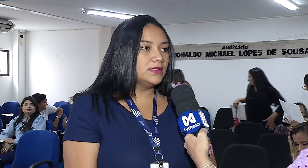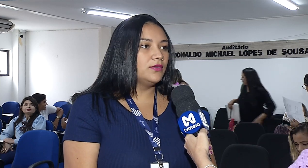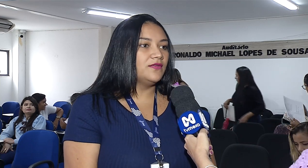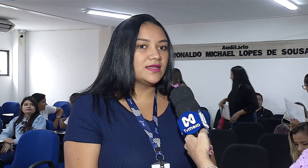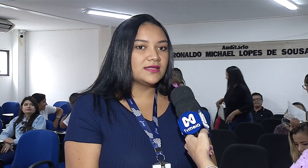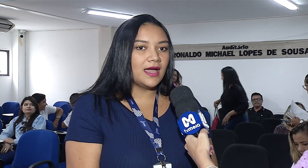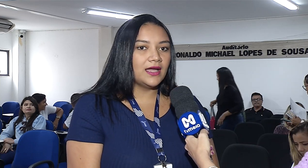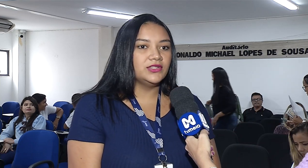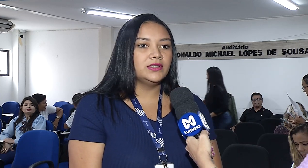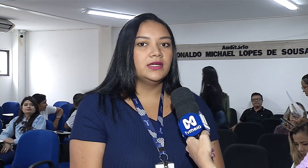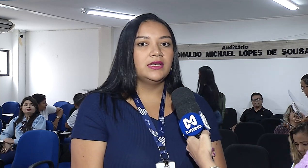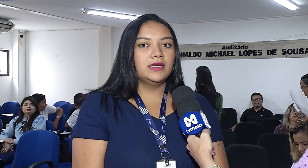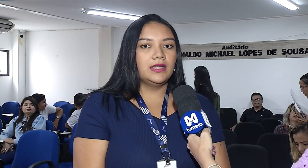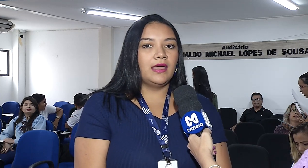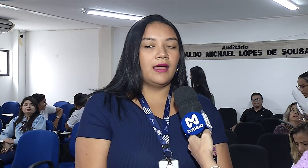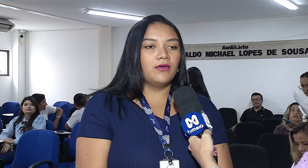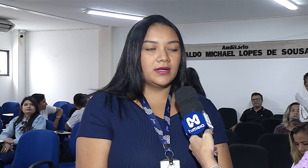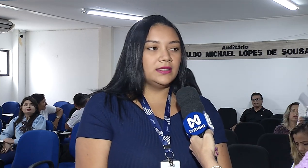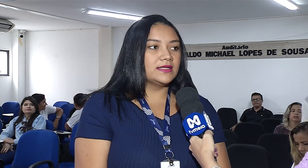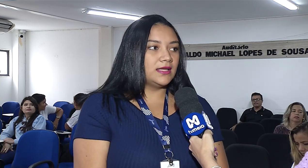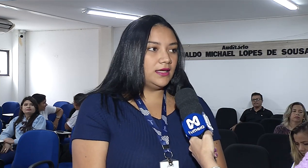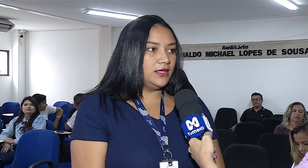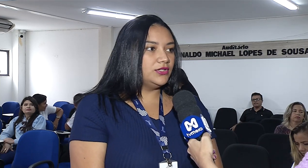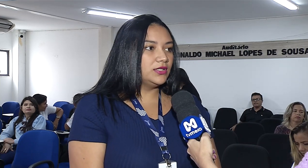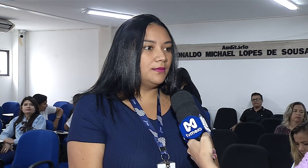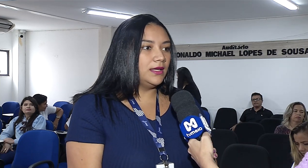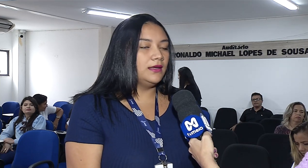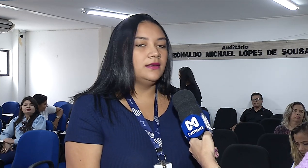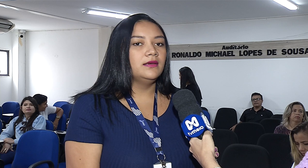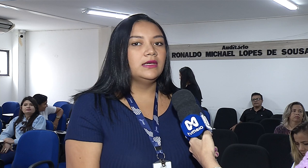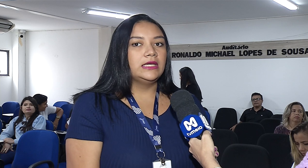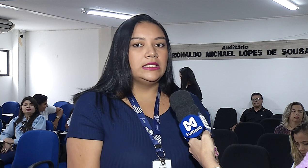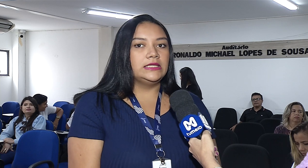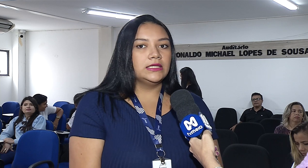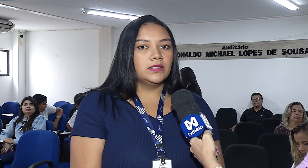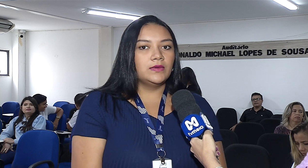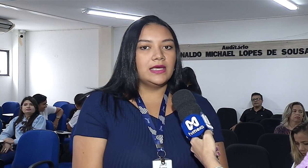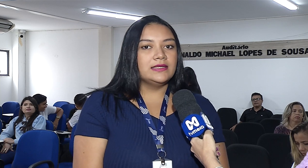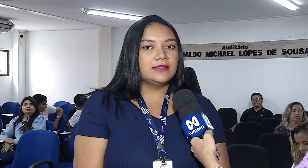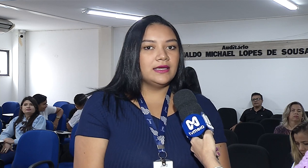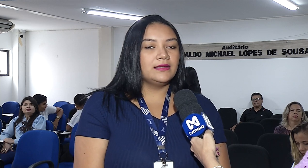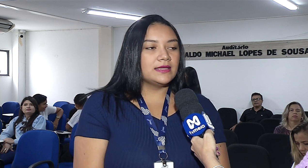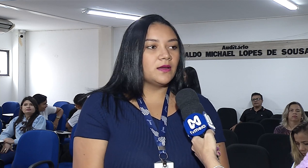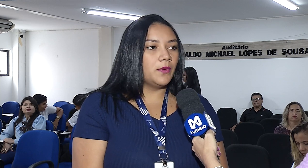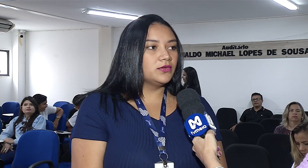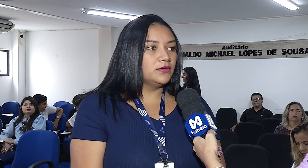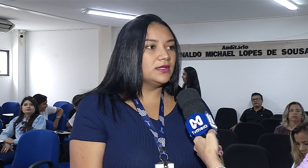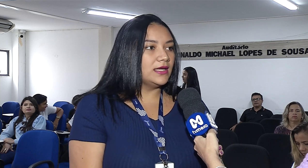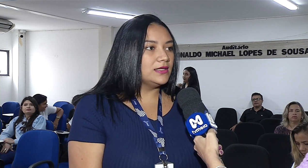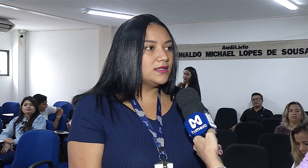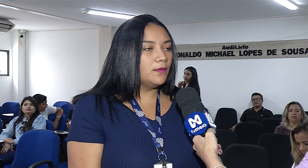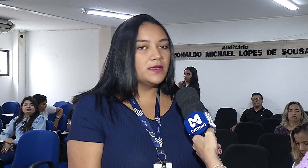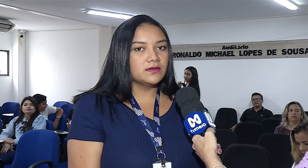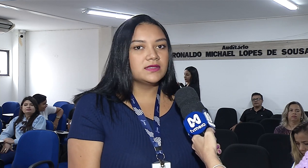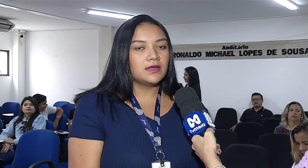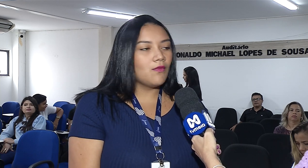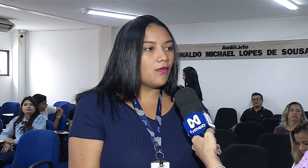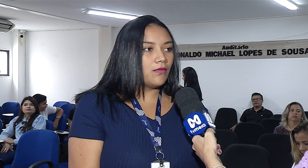na universidade, agora aqui na CEID também. Então, eles têm que ter essa oportunidade, eles são pessoas igual